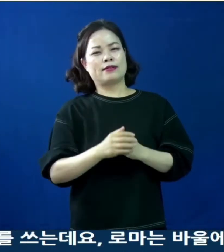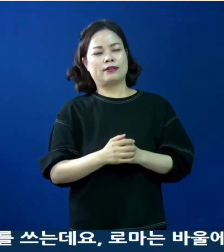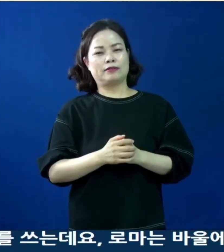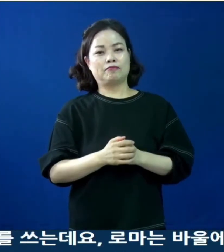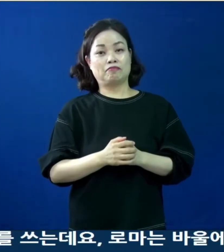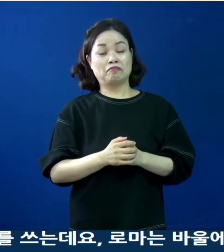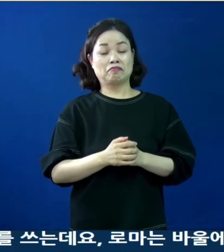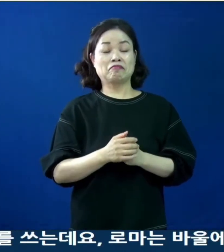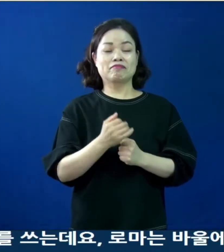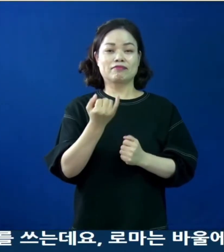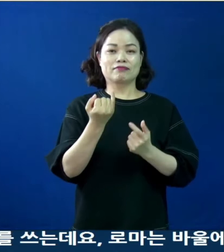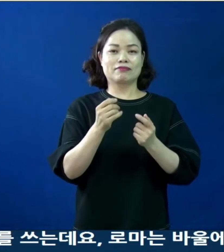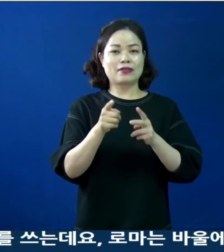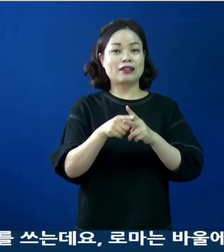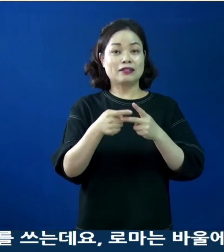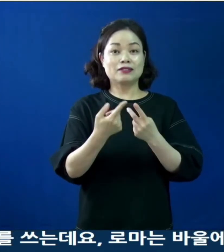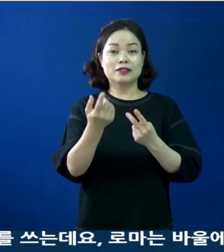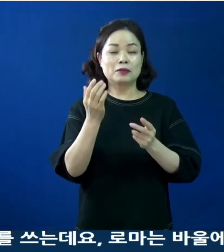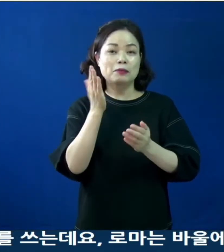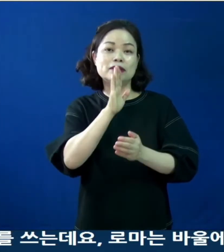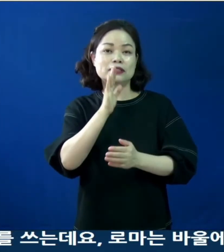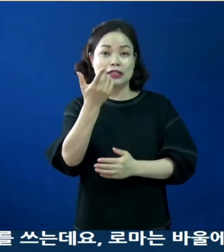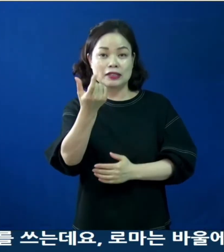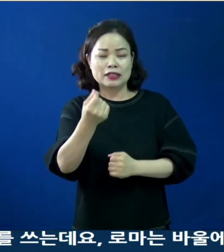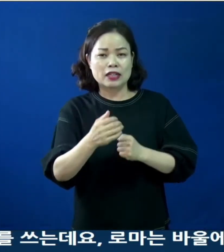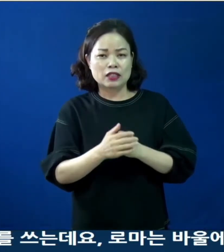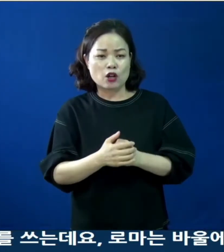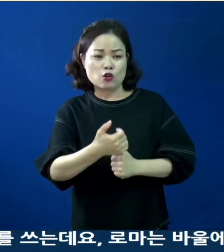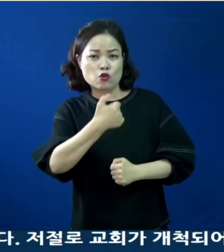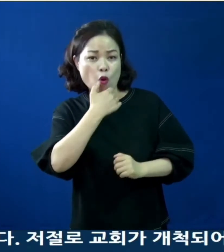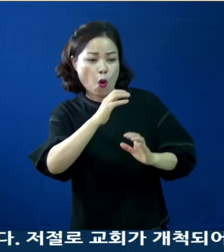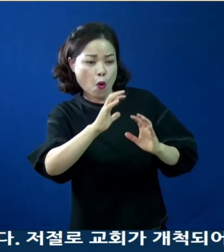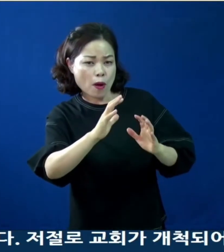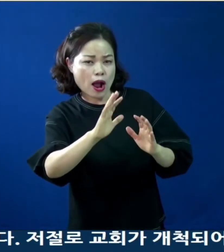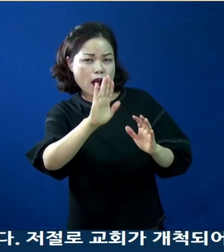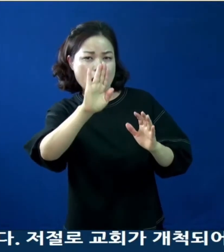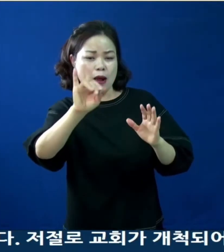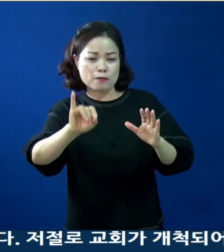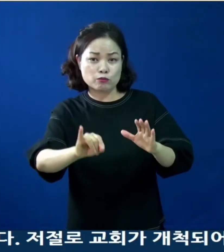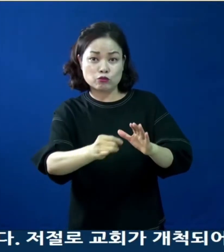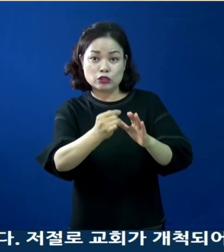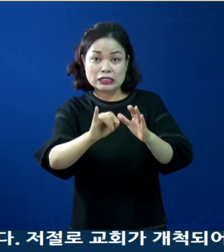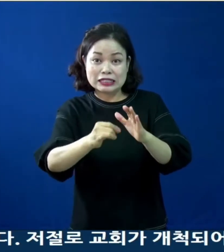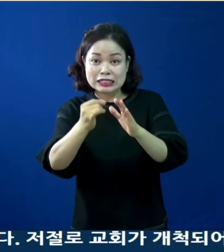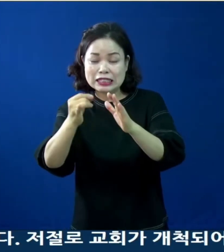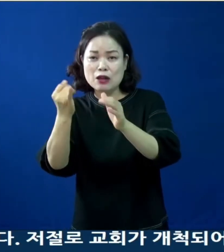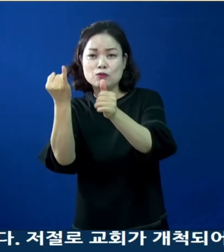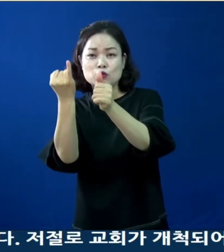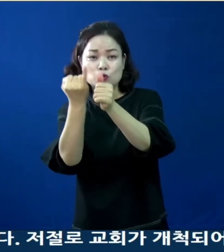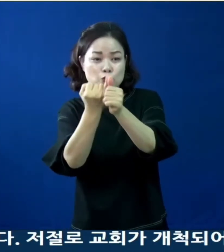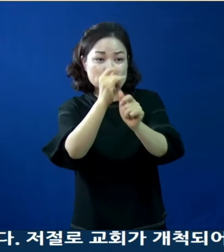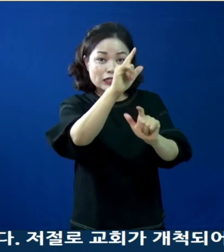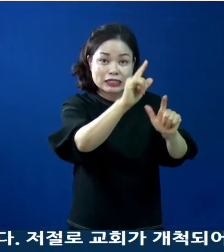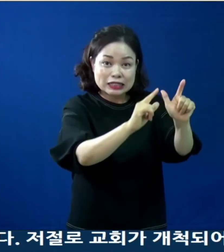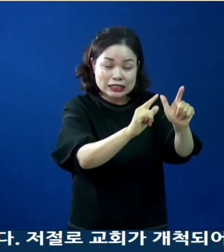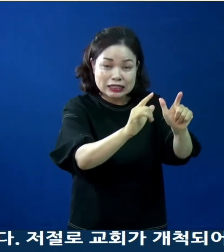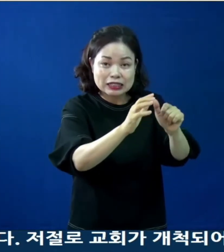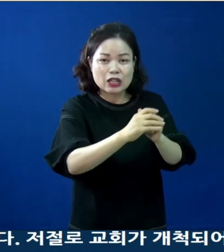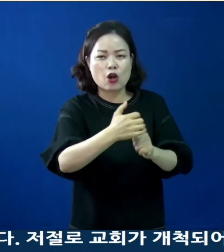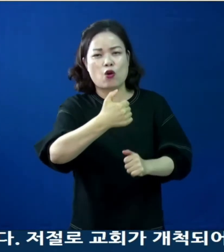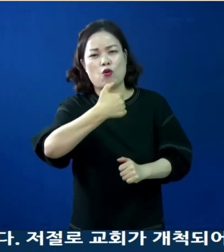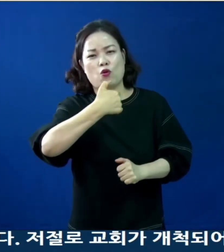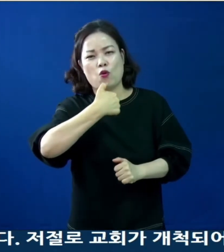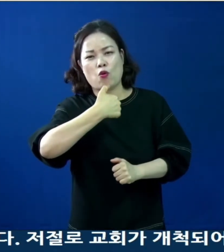제법 설득력이 있습니다. 그래서 로마에 있던 브리스길라와 아굴라가 예수를 믿는 상태에서 고린도로 온